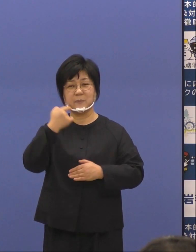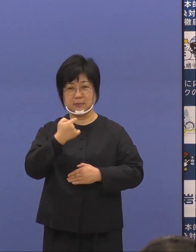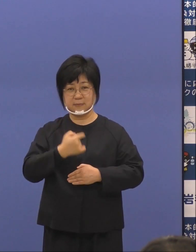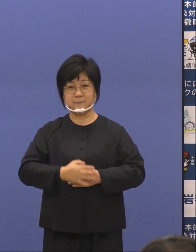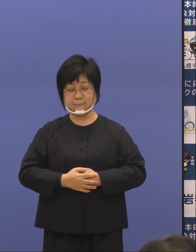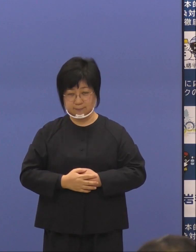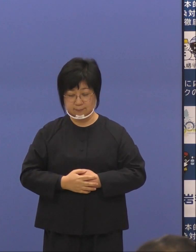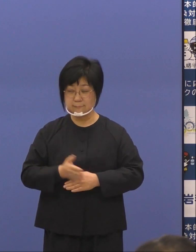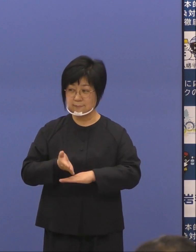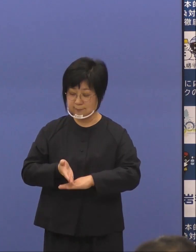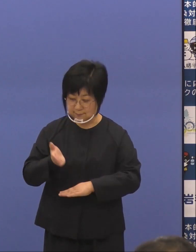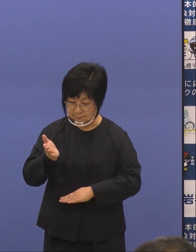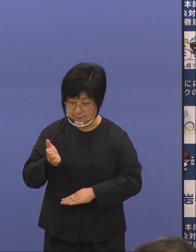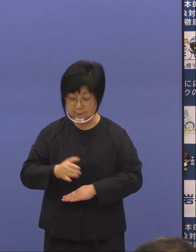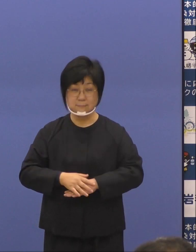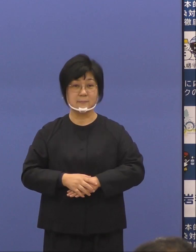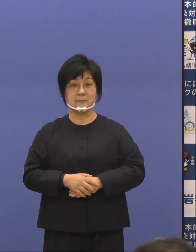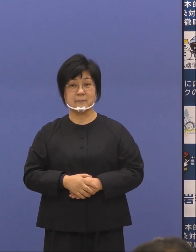ありがとうございました。